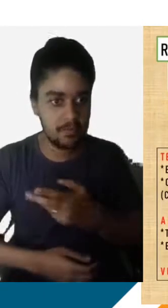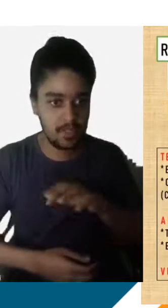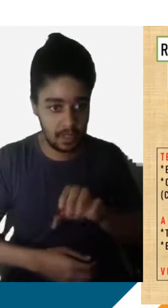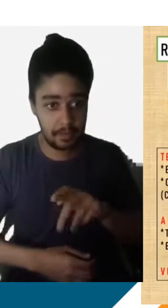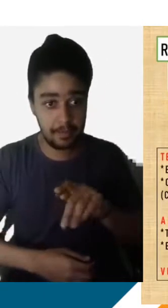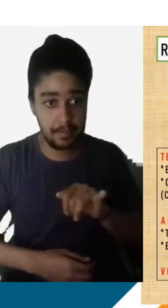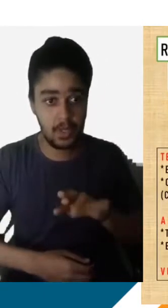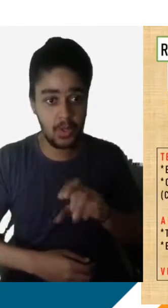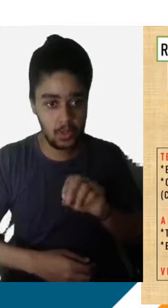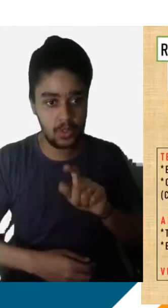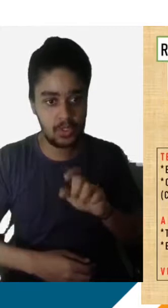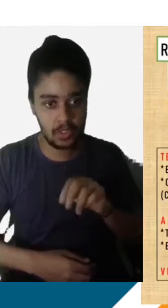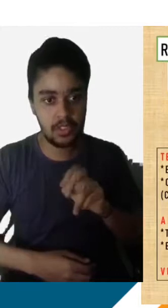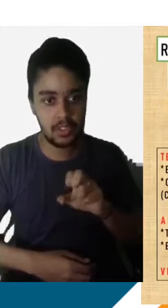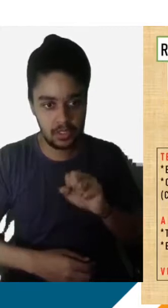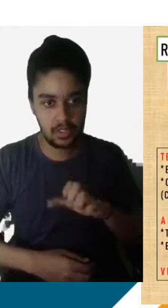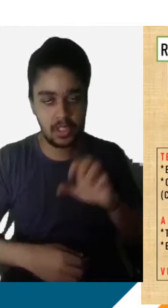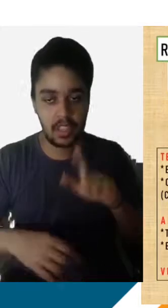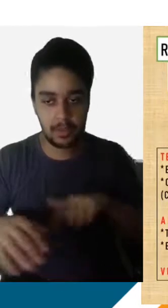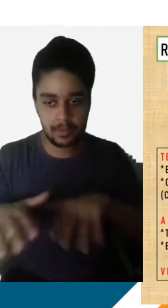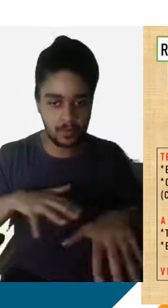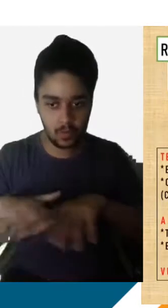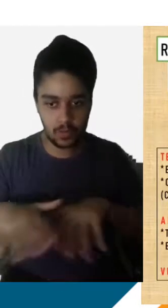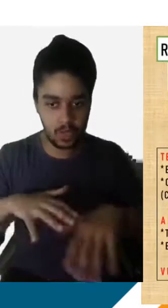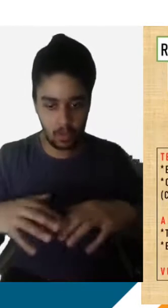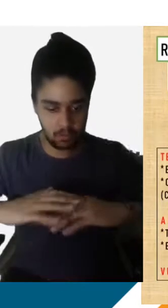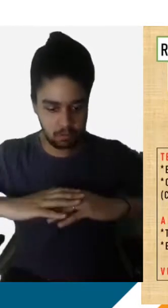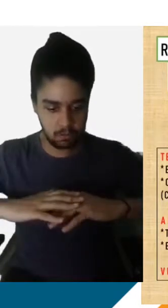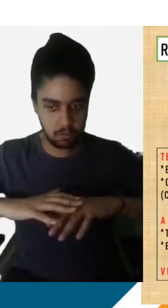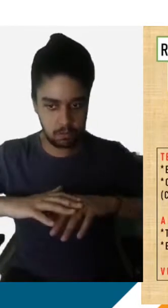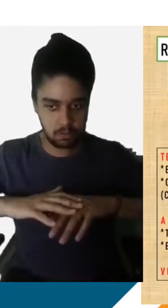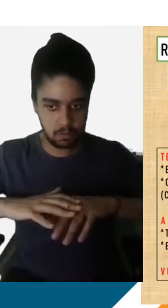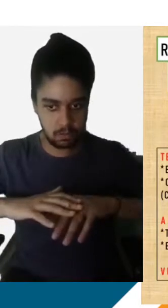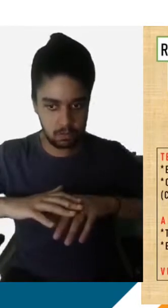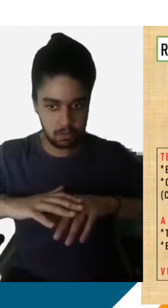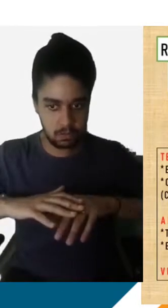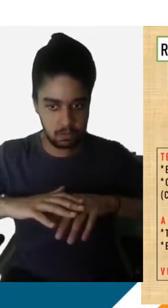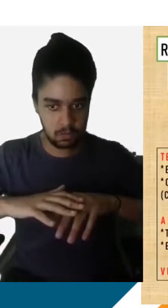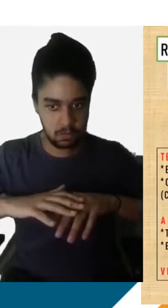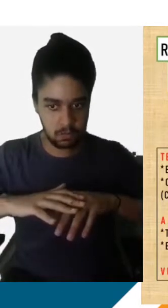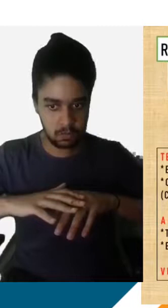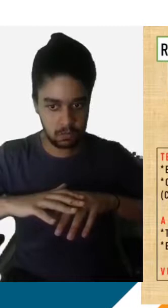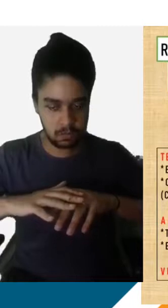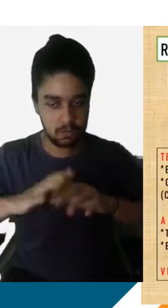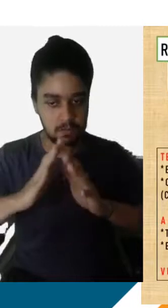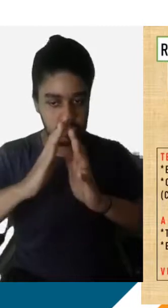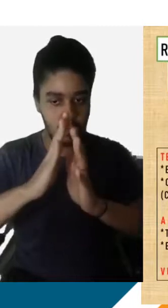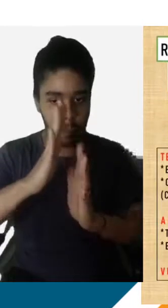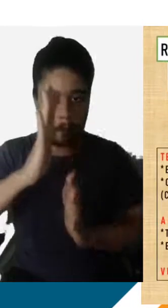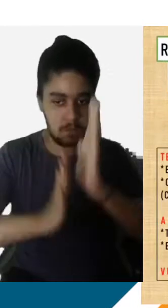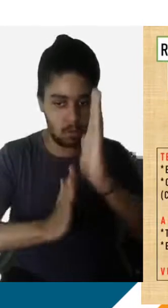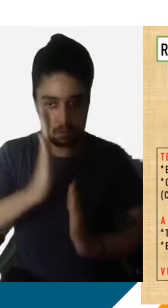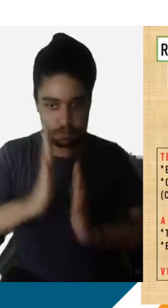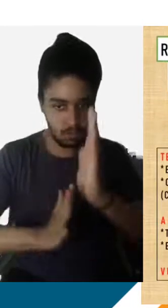A epirogênese se refere a um movimento de placa tectônica de forma vertical, ascendendo ou descendendo,